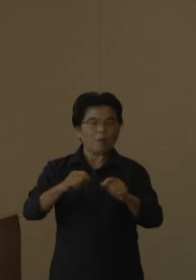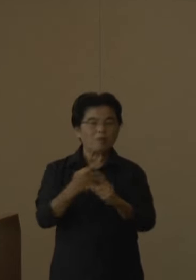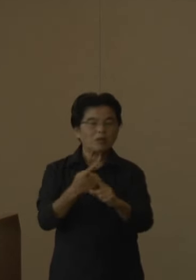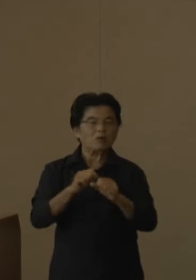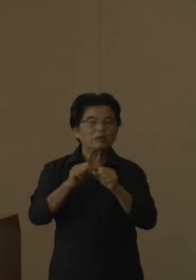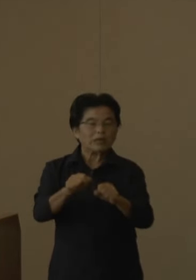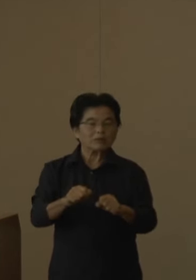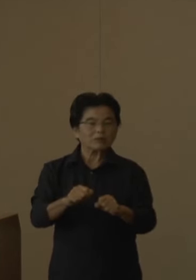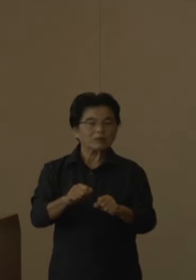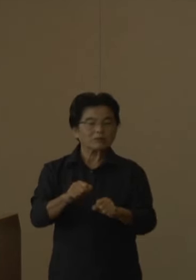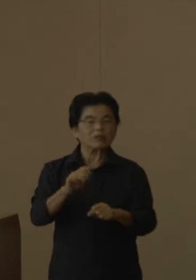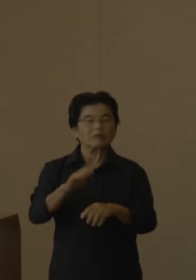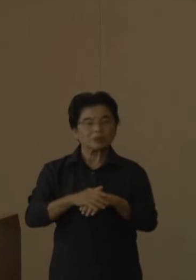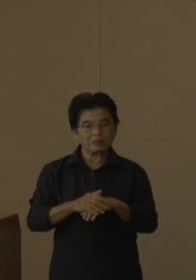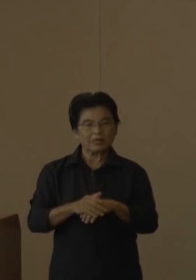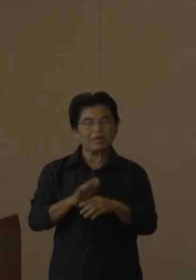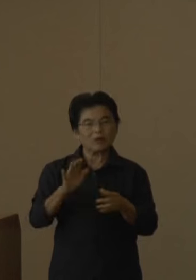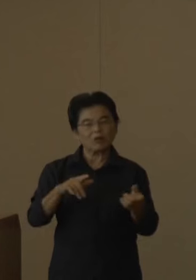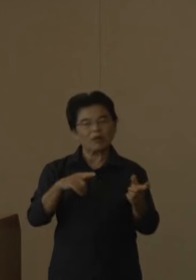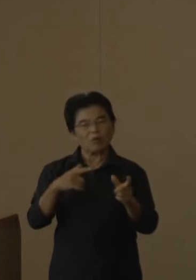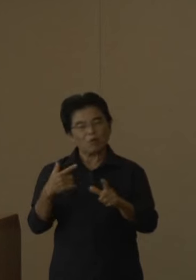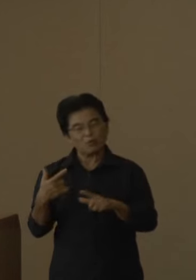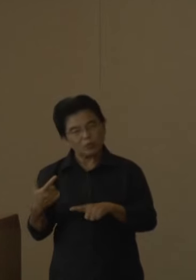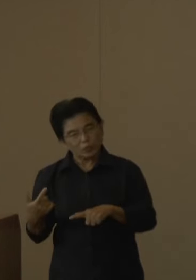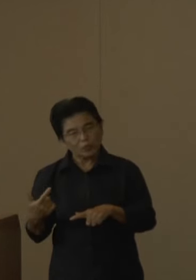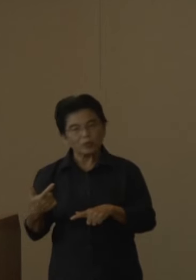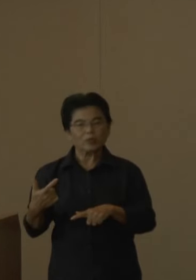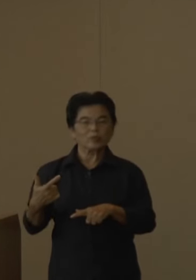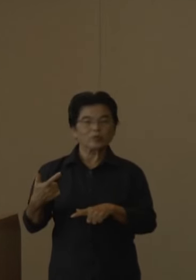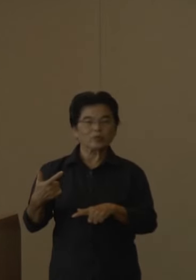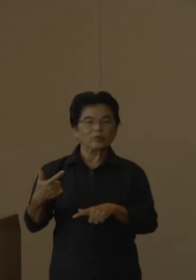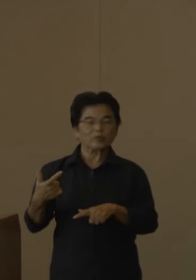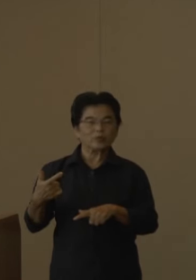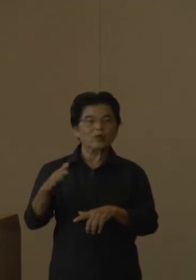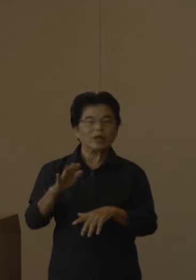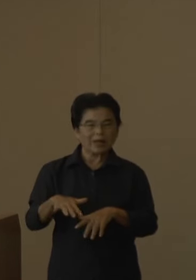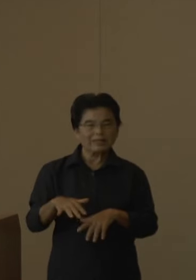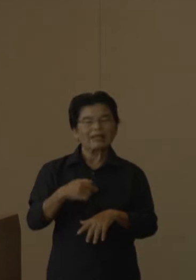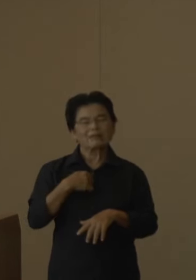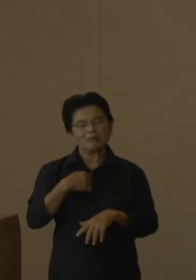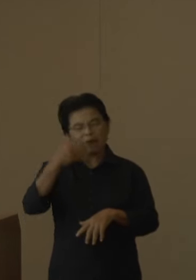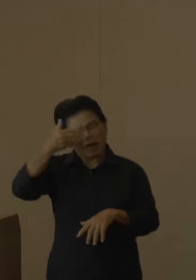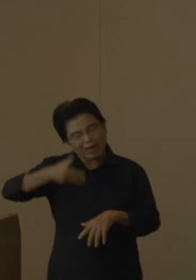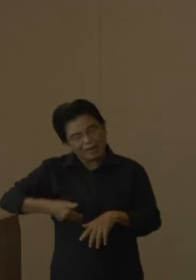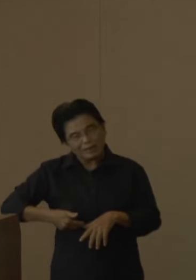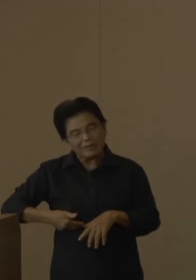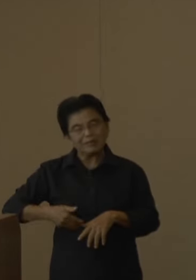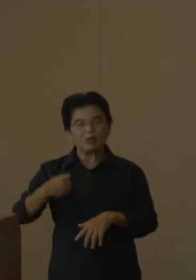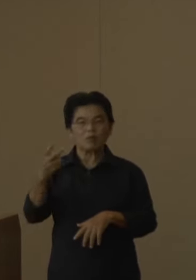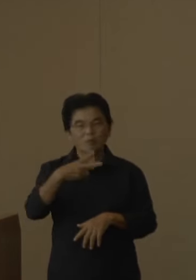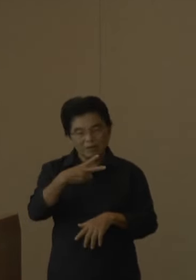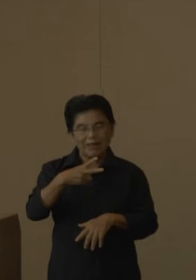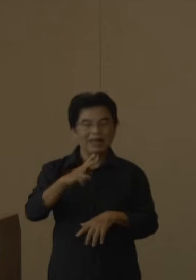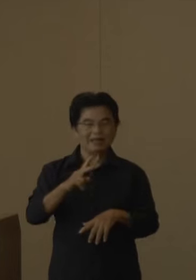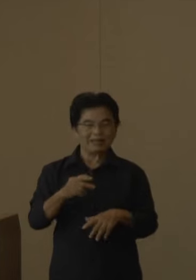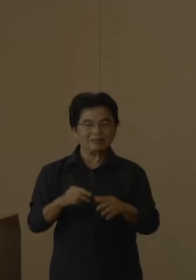から、そのような遅れがあったということを、厳しく反省をして、二度とそのようなことがない